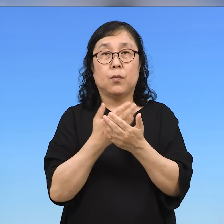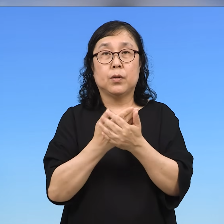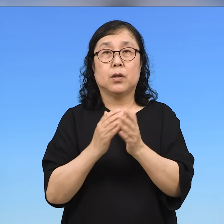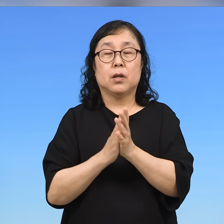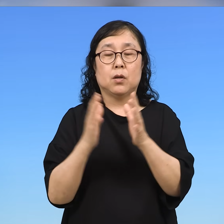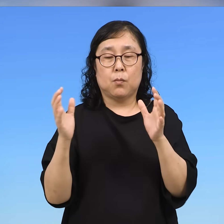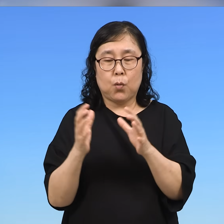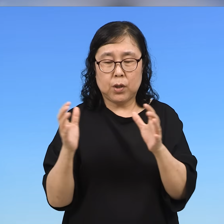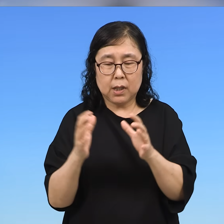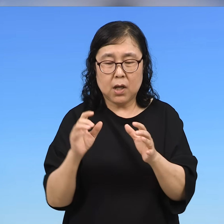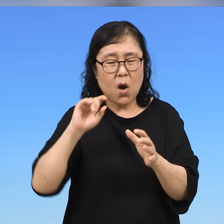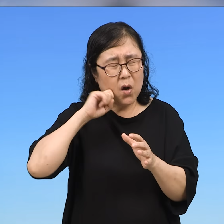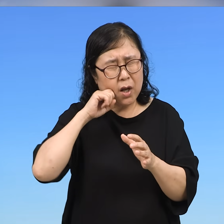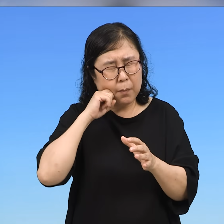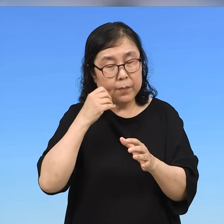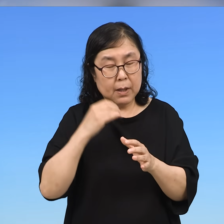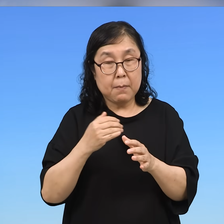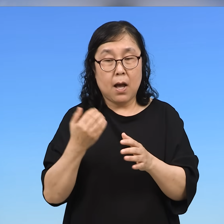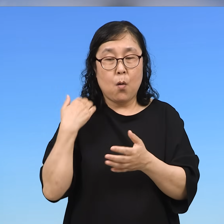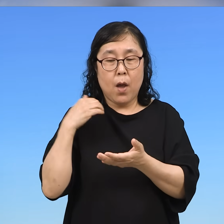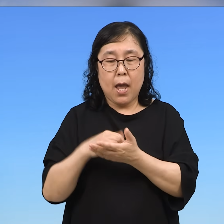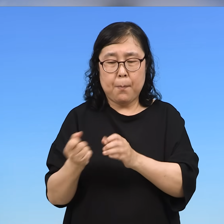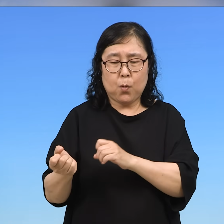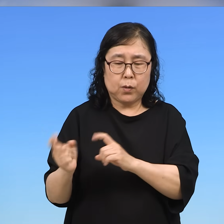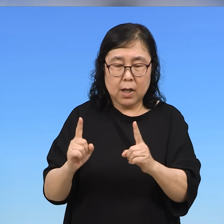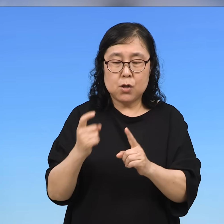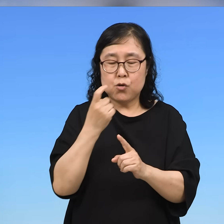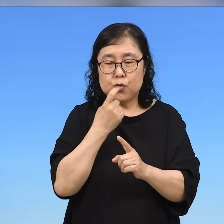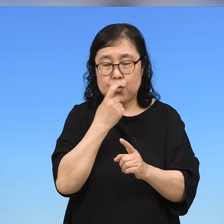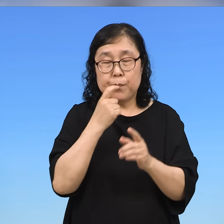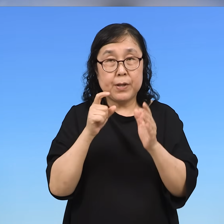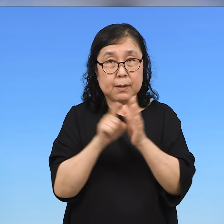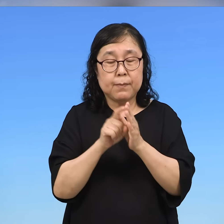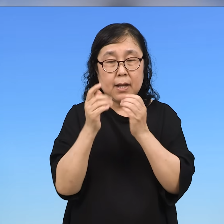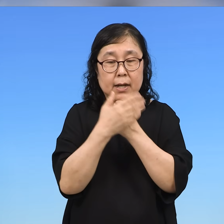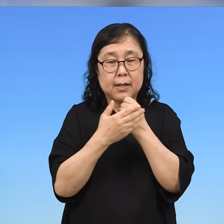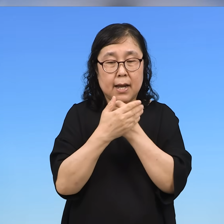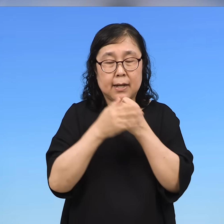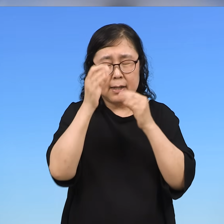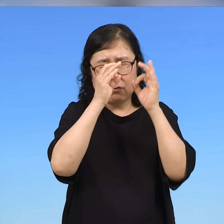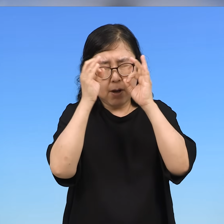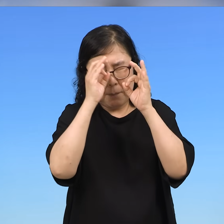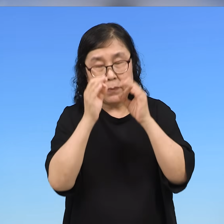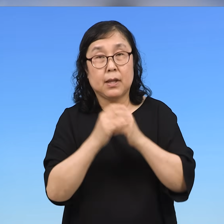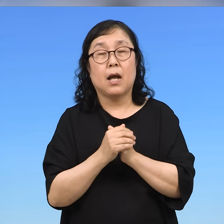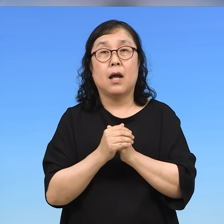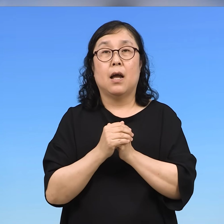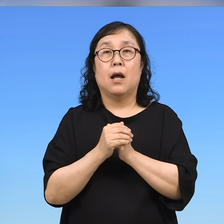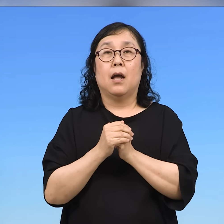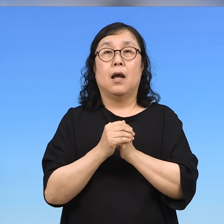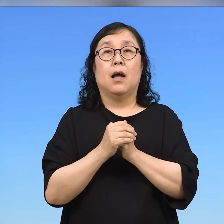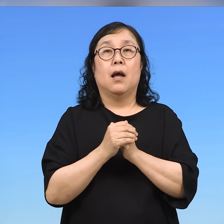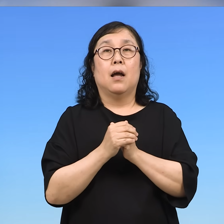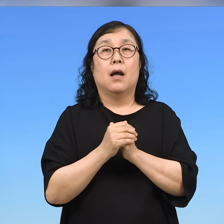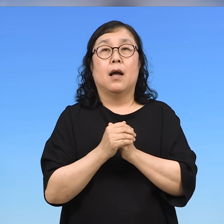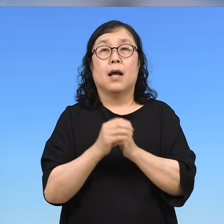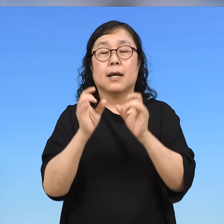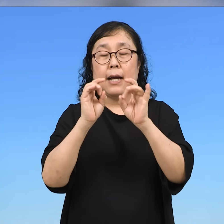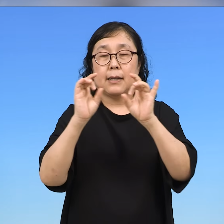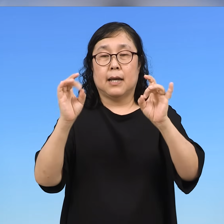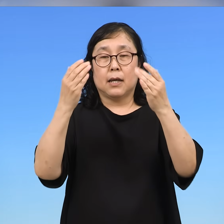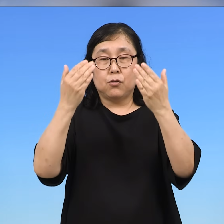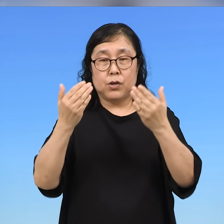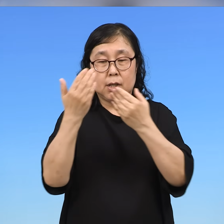지금은 모이기조차 힘든 상황이지만 반드시 회복될 줄로 믿습니다. 은혜를 구합니다. 우리 가정이 성숙한 가정 되기를